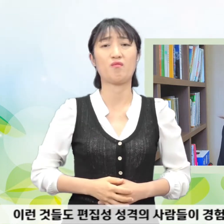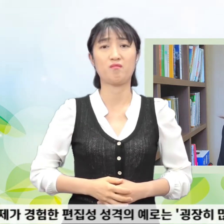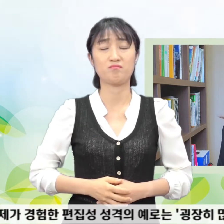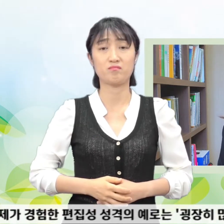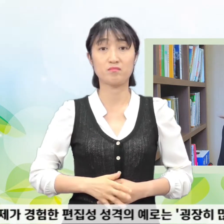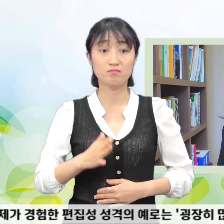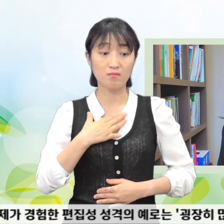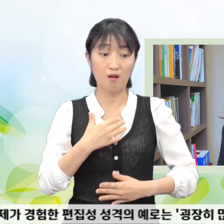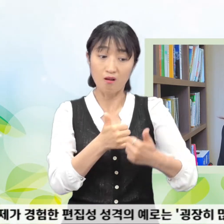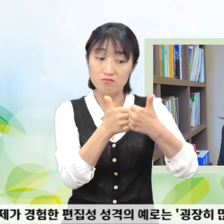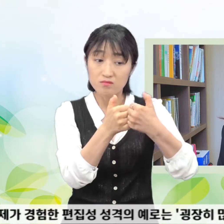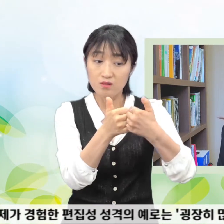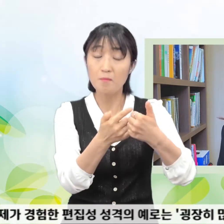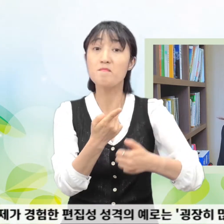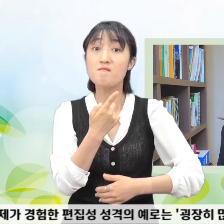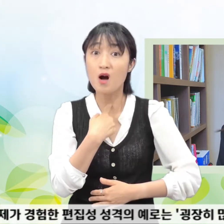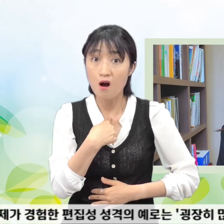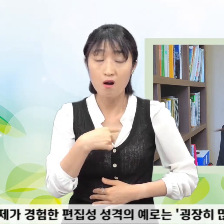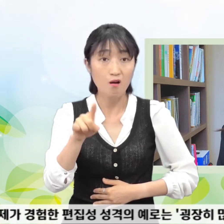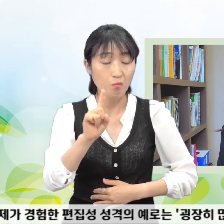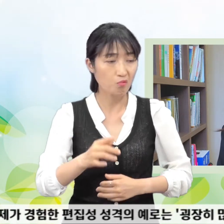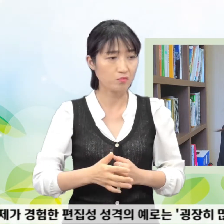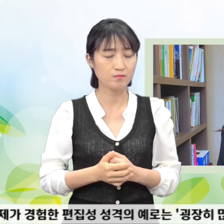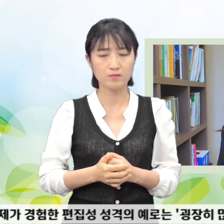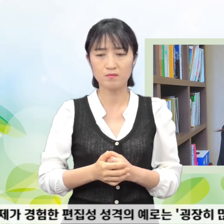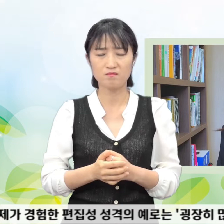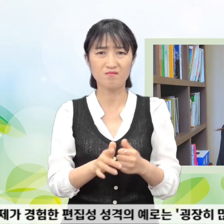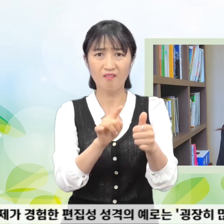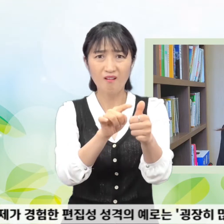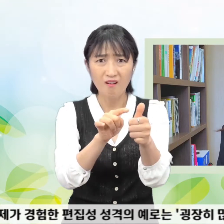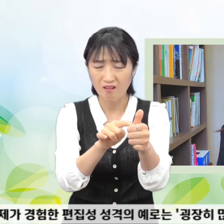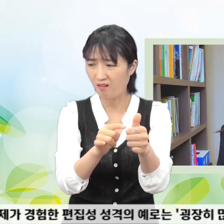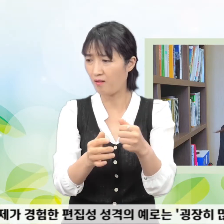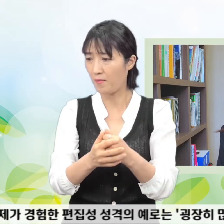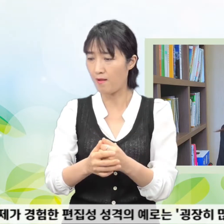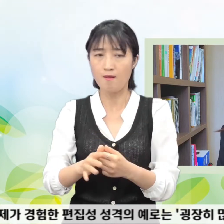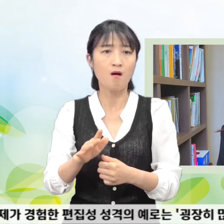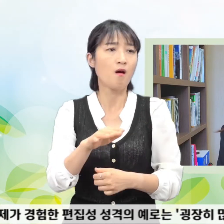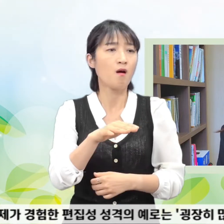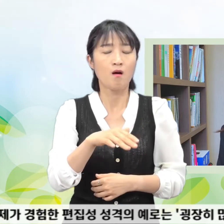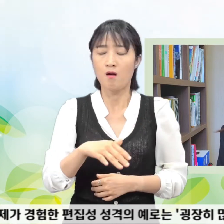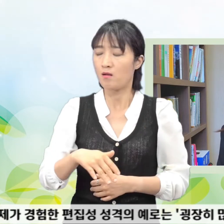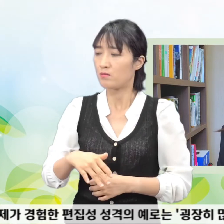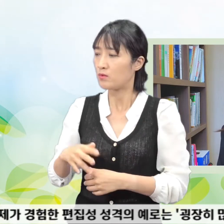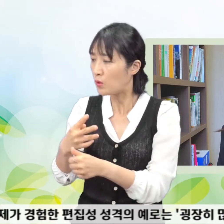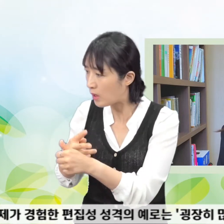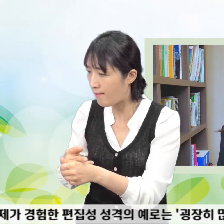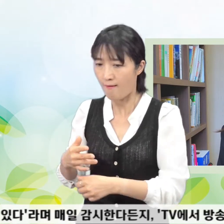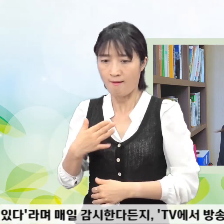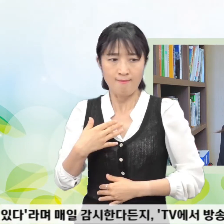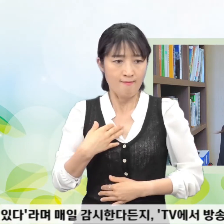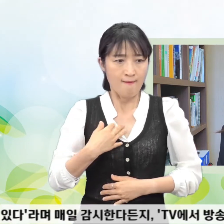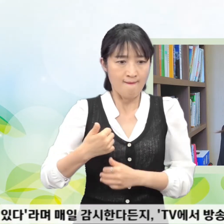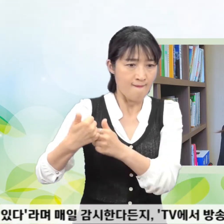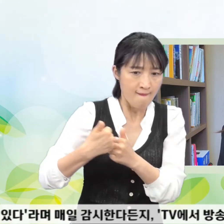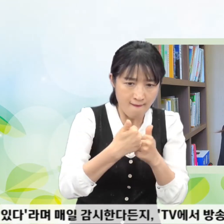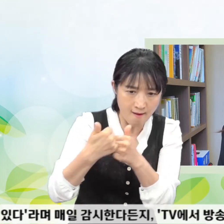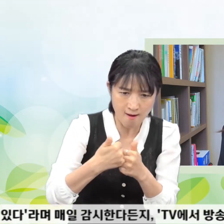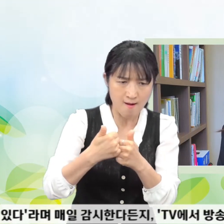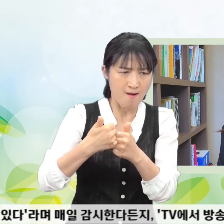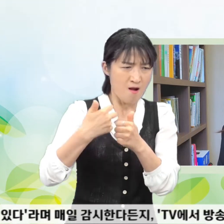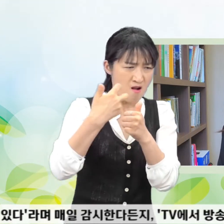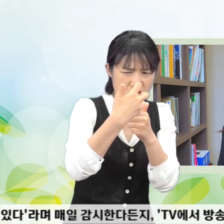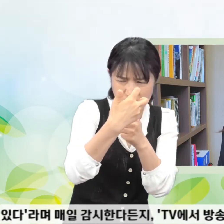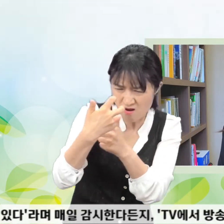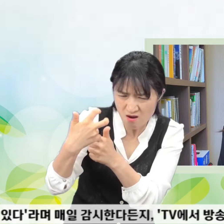거죠. 제가 경험한 편집성 성격의 예로는 굉장히 많은 사람들이 나를 스토킹을 하고 있다. 그래서 이제